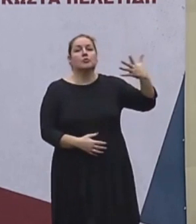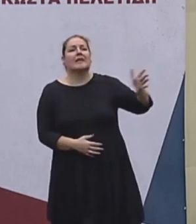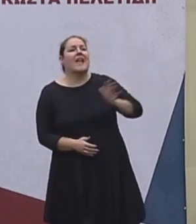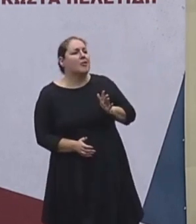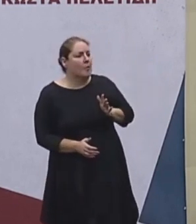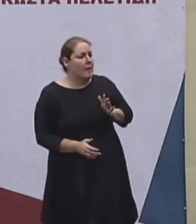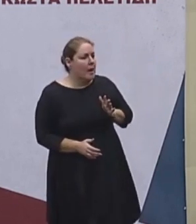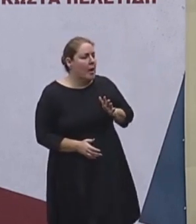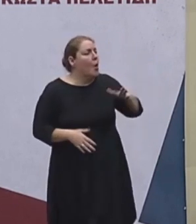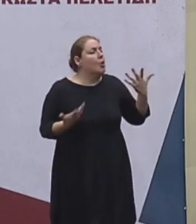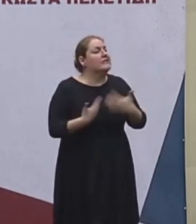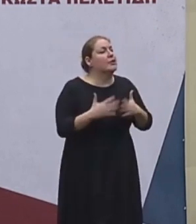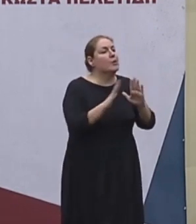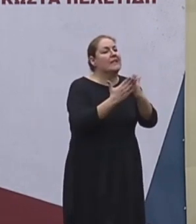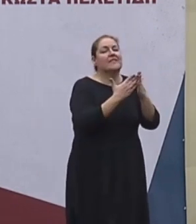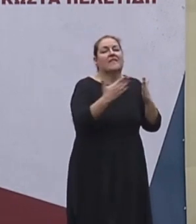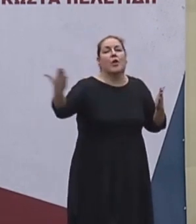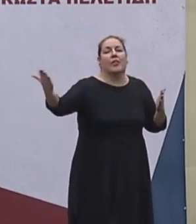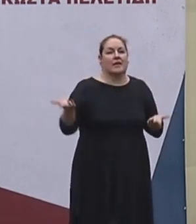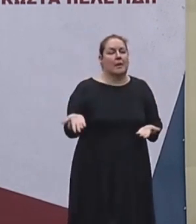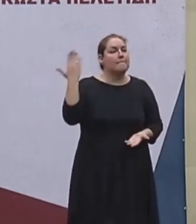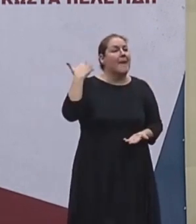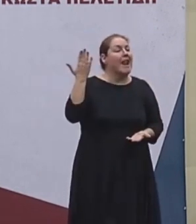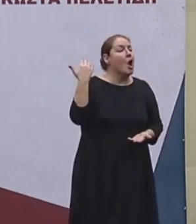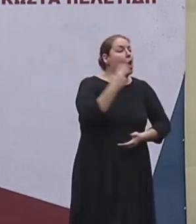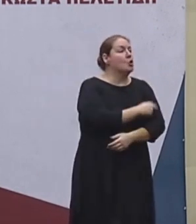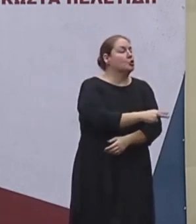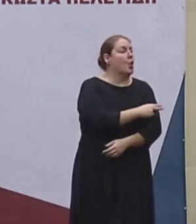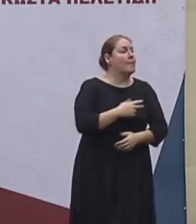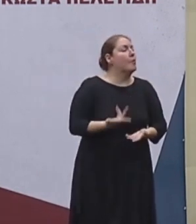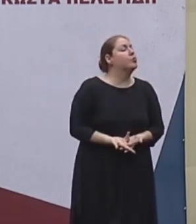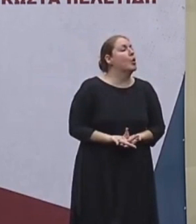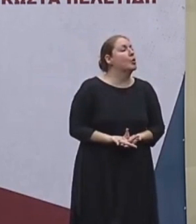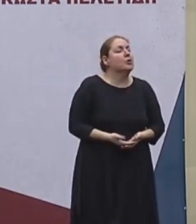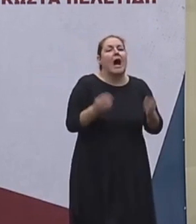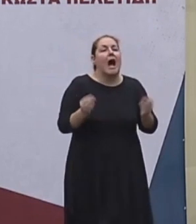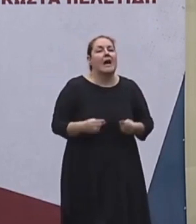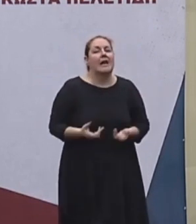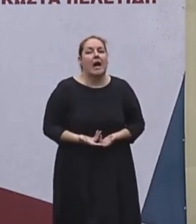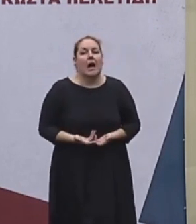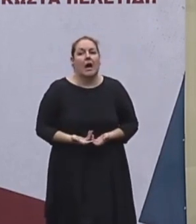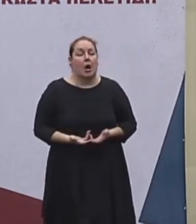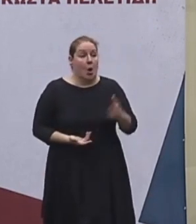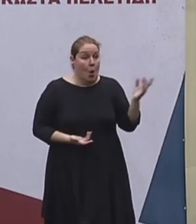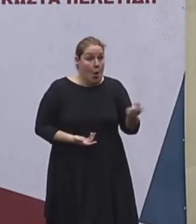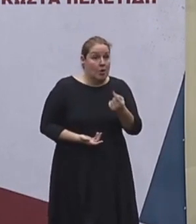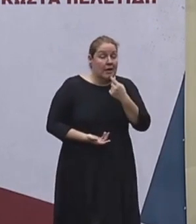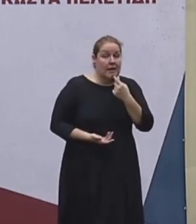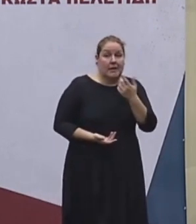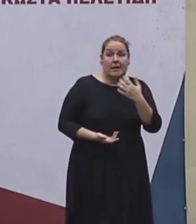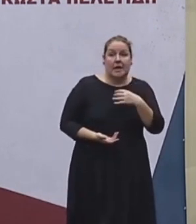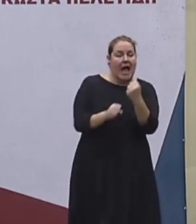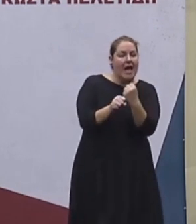να λειτουργήσουμε τη βιβλιοθήκη και το παλιό νοσοκομείο. Άρα, όταν λέμε εμείς ότι χρειαζόμαστε